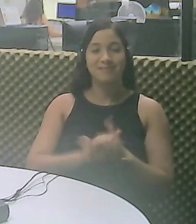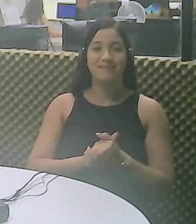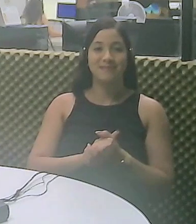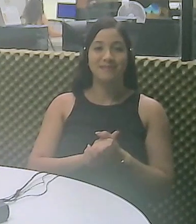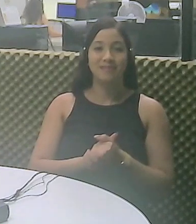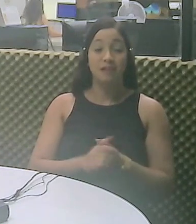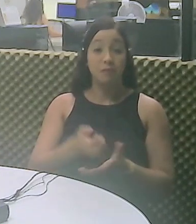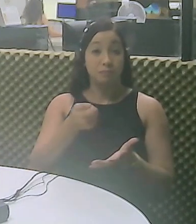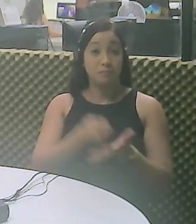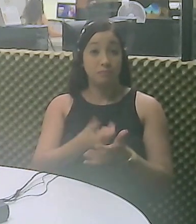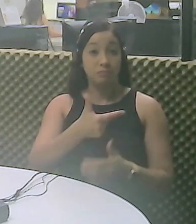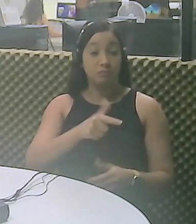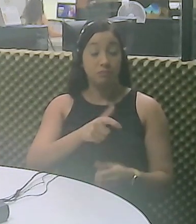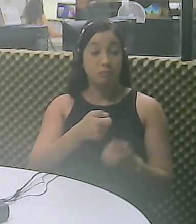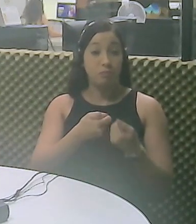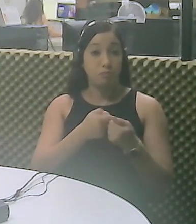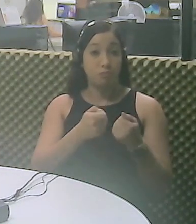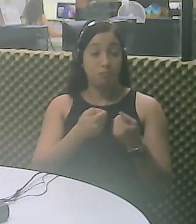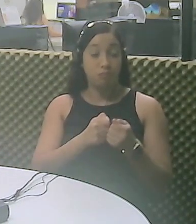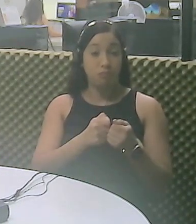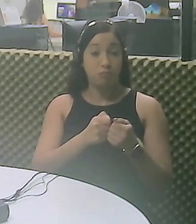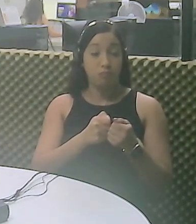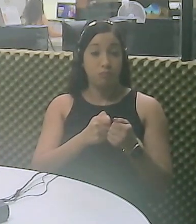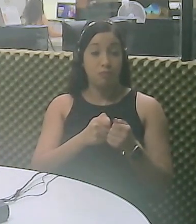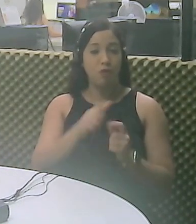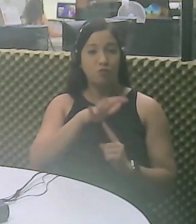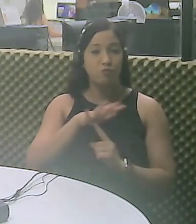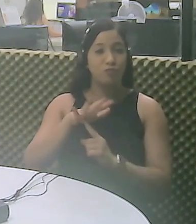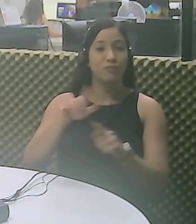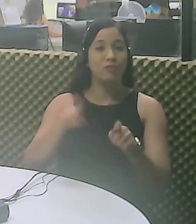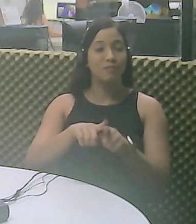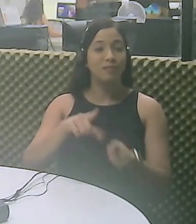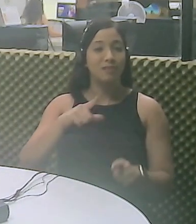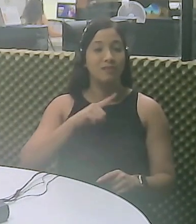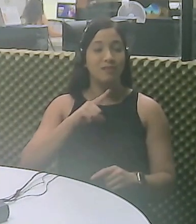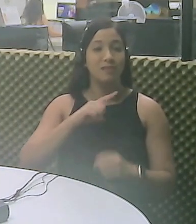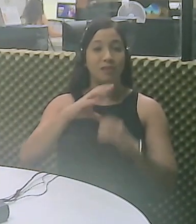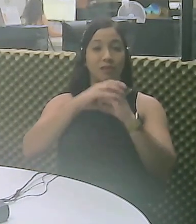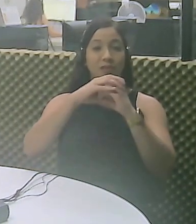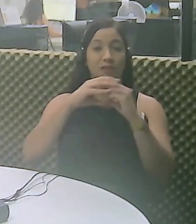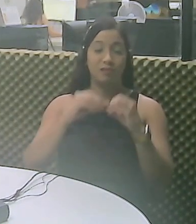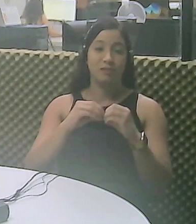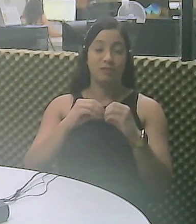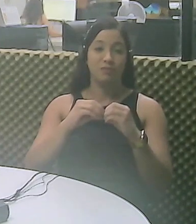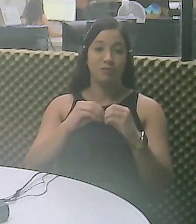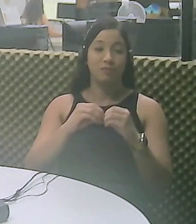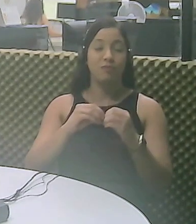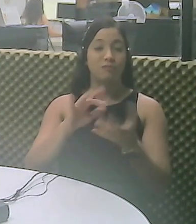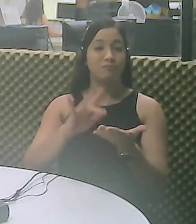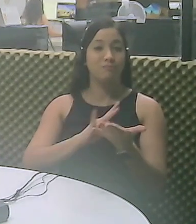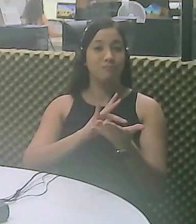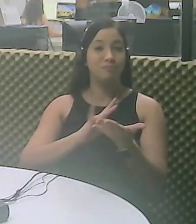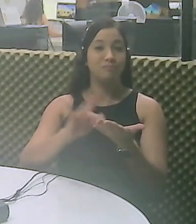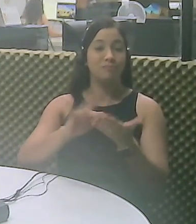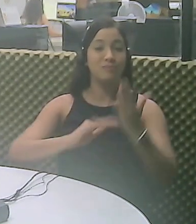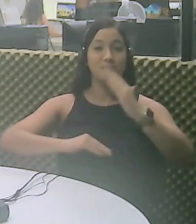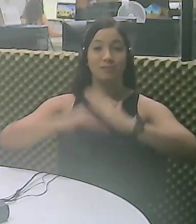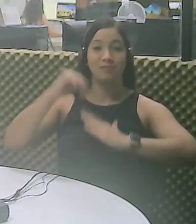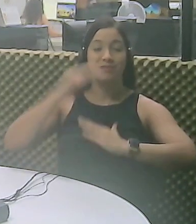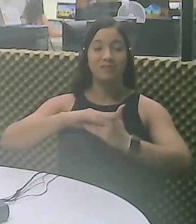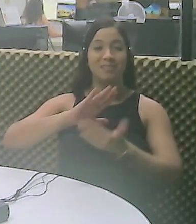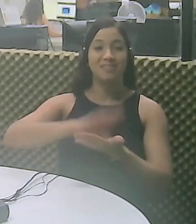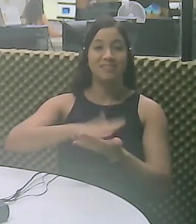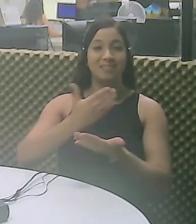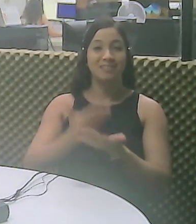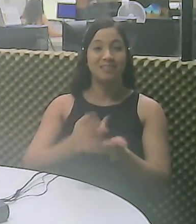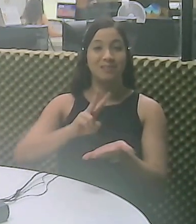do reembolso na passagem do transporte público, o feirão também contará com a plataforma Icon, ferramenta digital que disponibiliza profissionais intérpretes